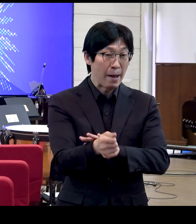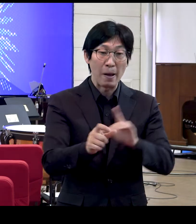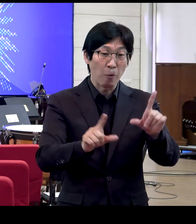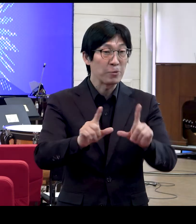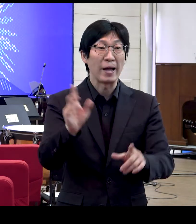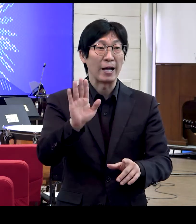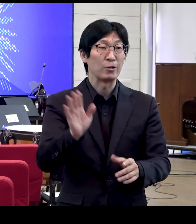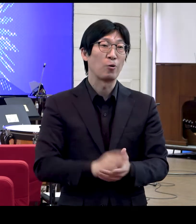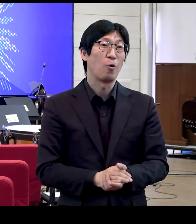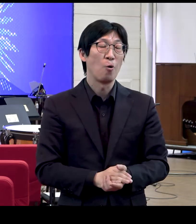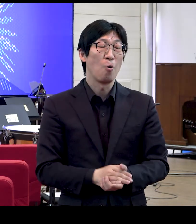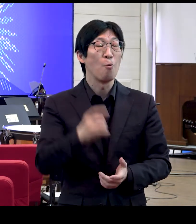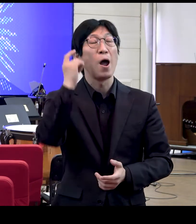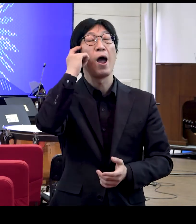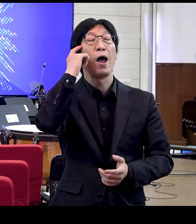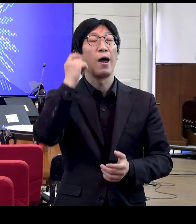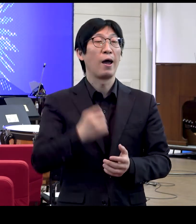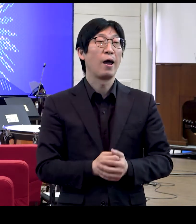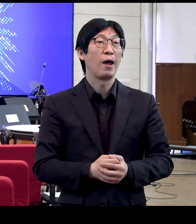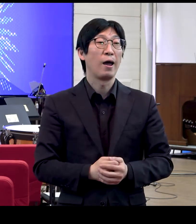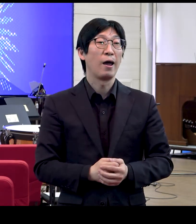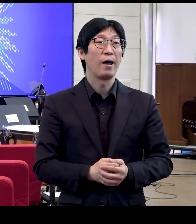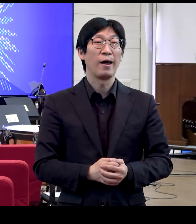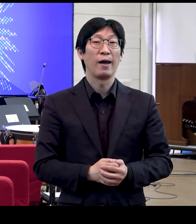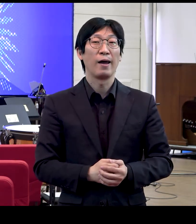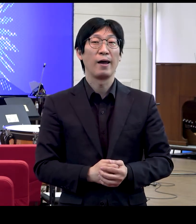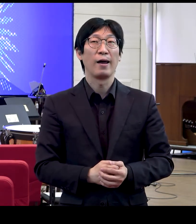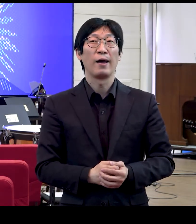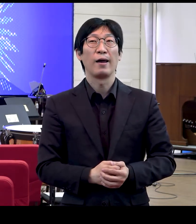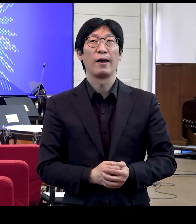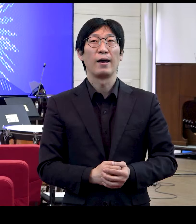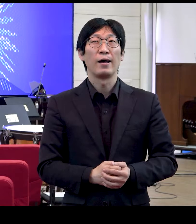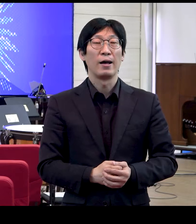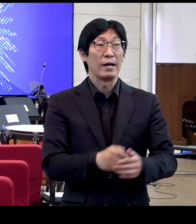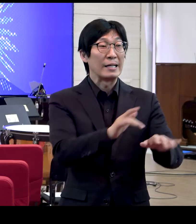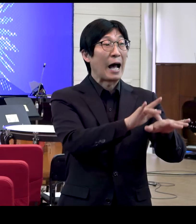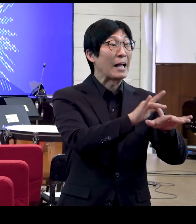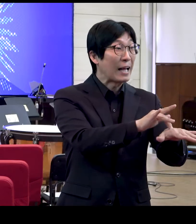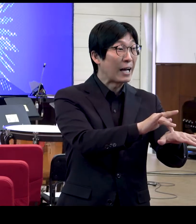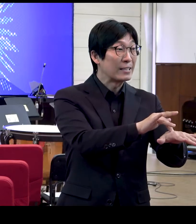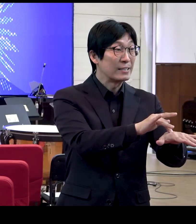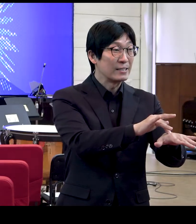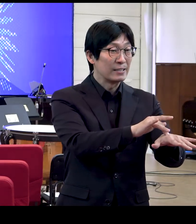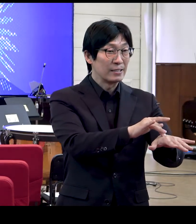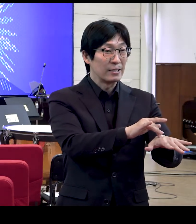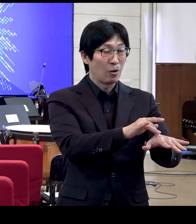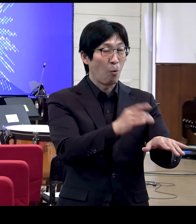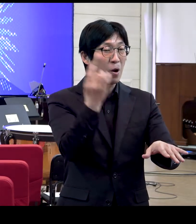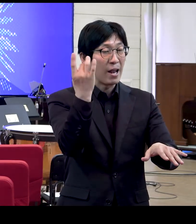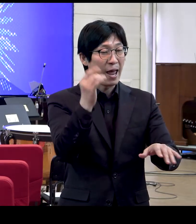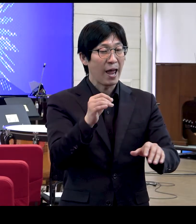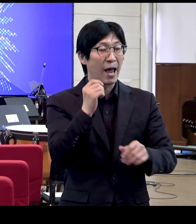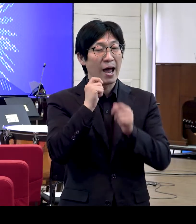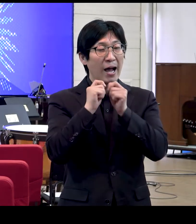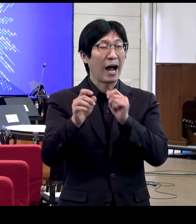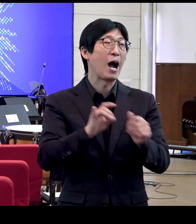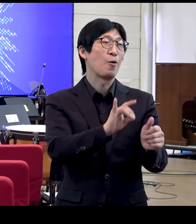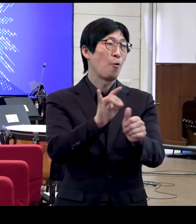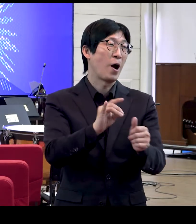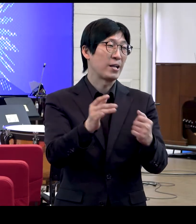제가 이렇게 확실하게 말하는 이유가 있어요. 그랬을 것이다. 왜냐하면요, 사탄은 간교하니까.